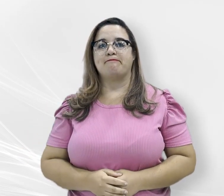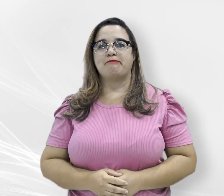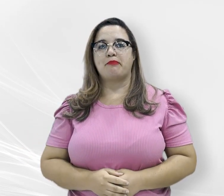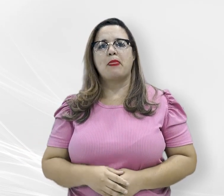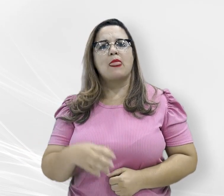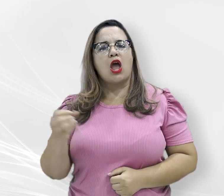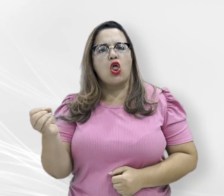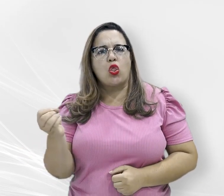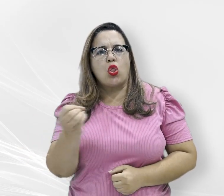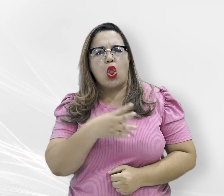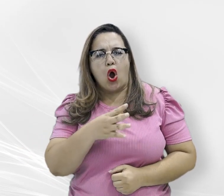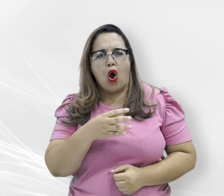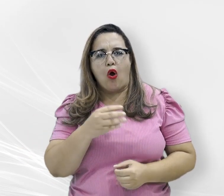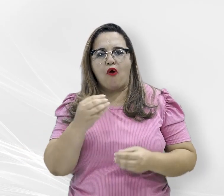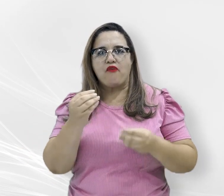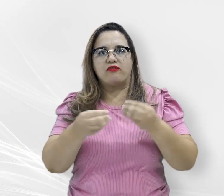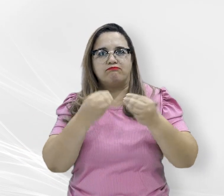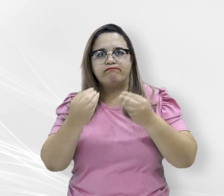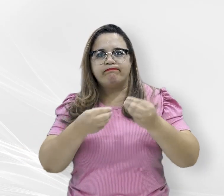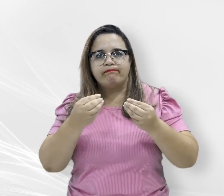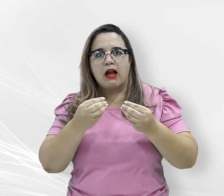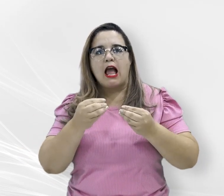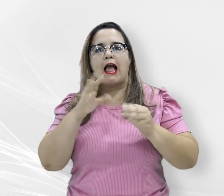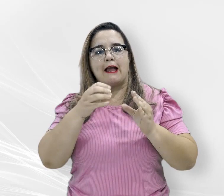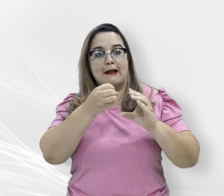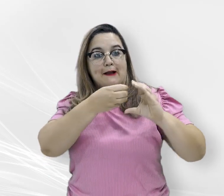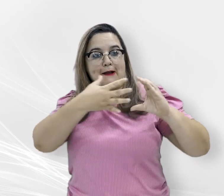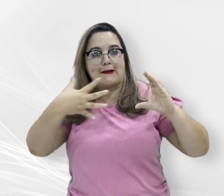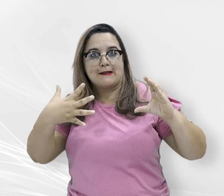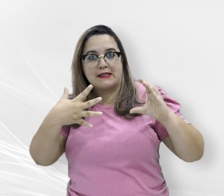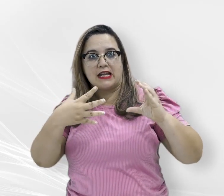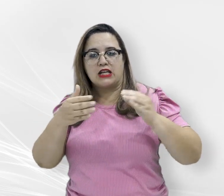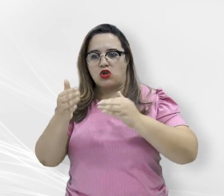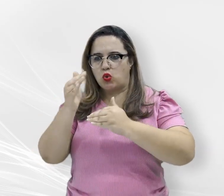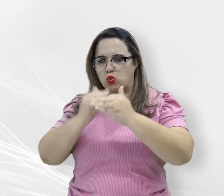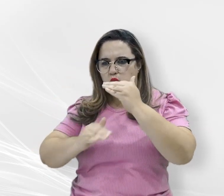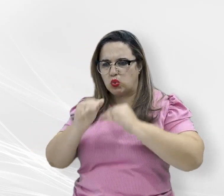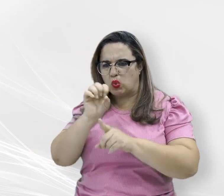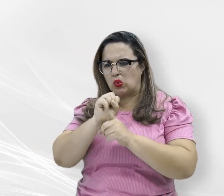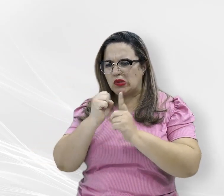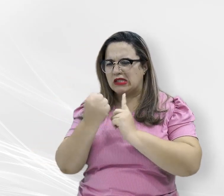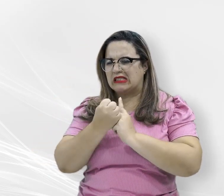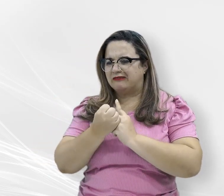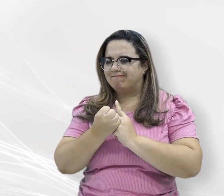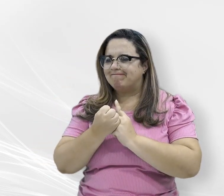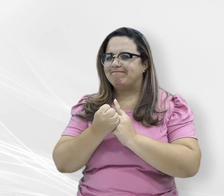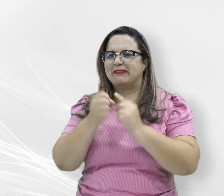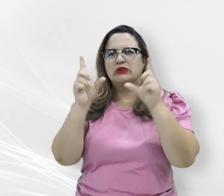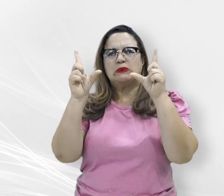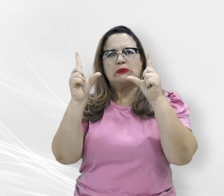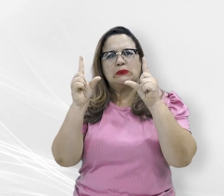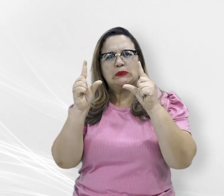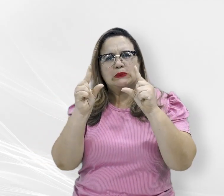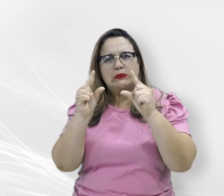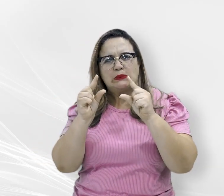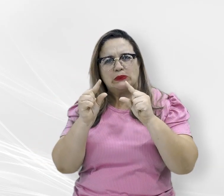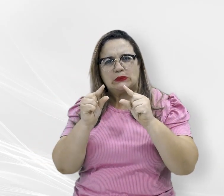nova modalidade também caracteriza inadmissível retrocesso social, reduzindo o patamar civilizatório já alcançado com a